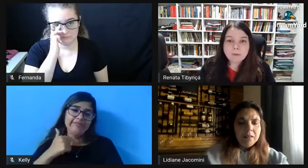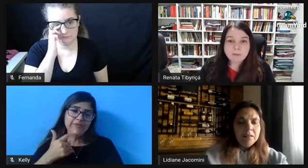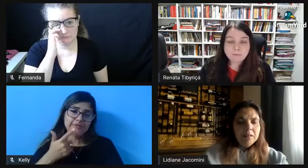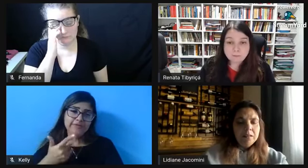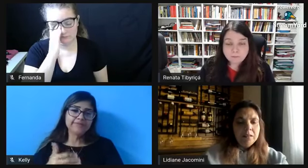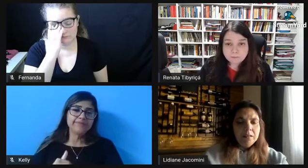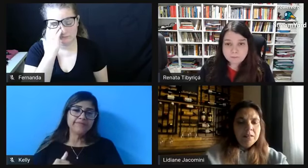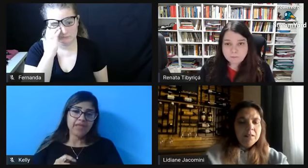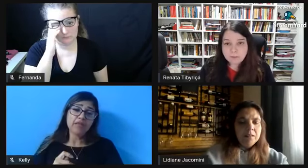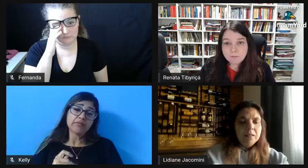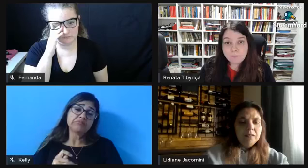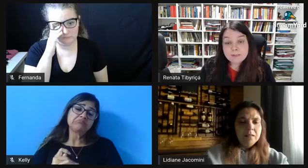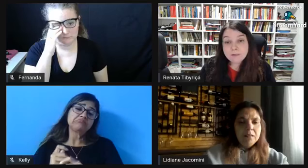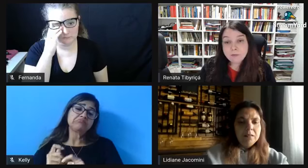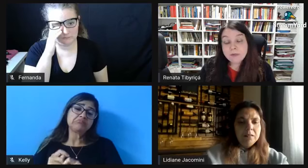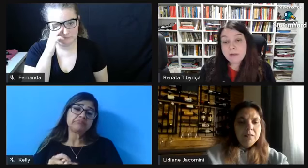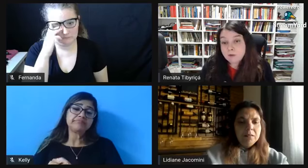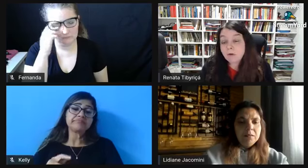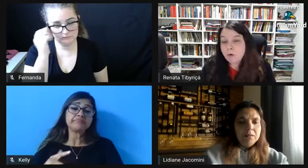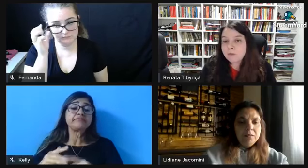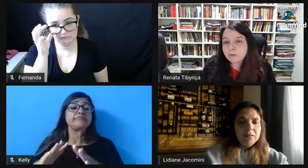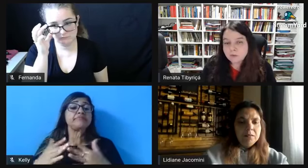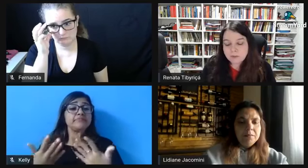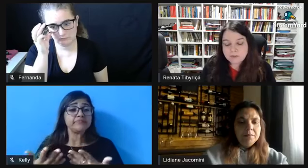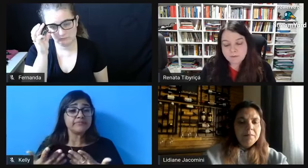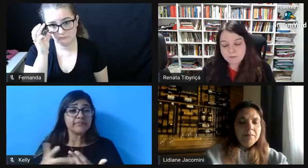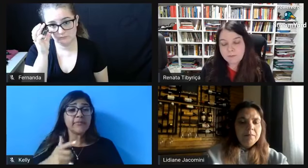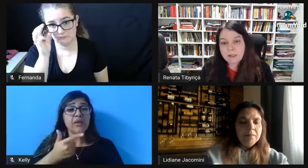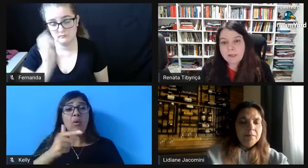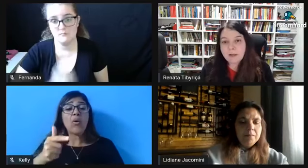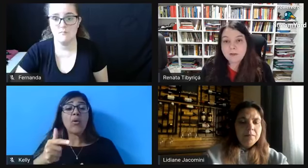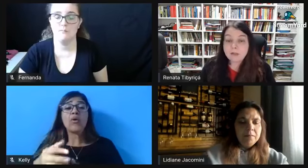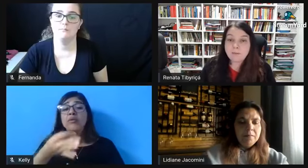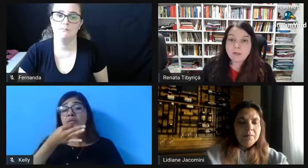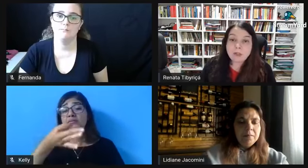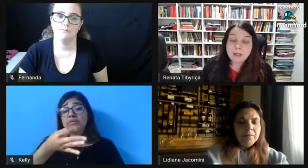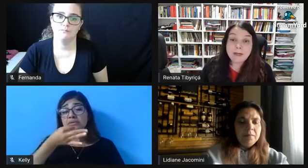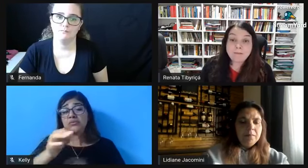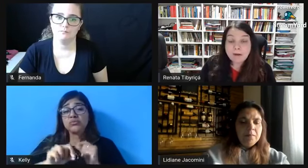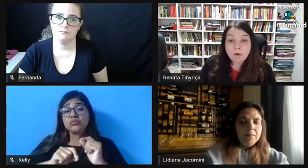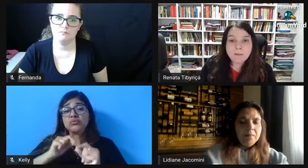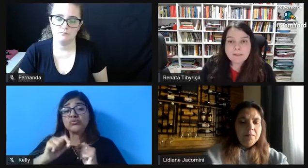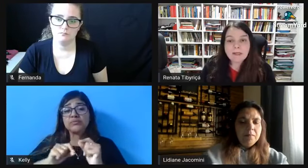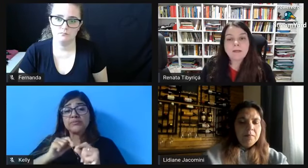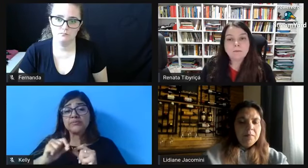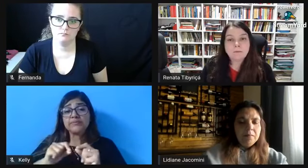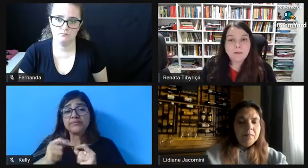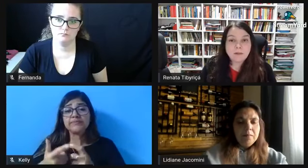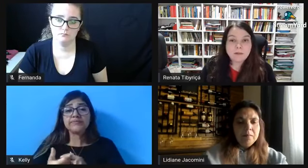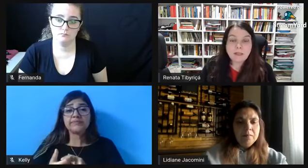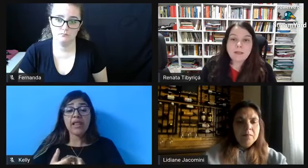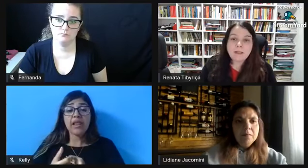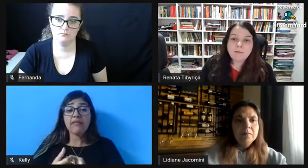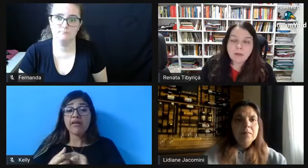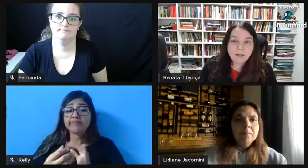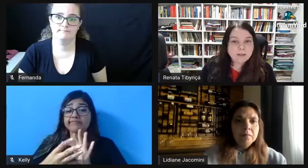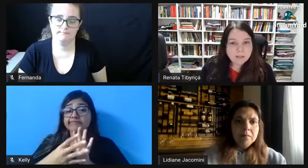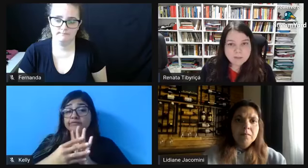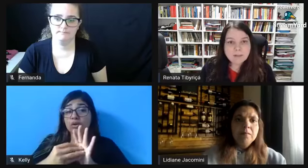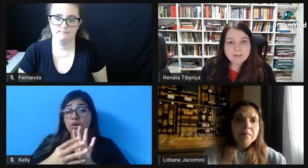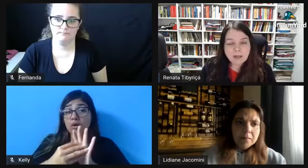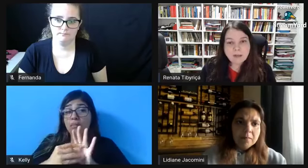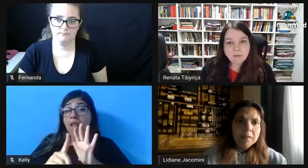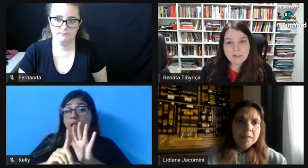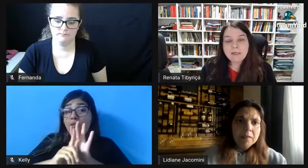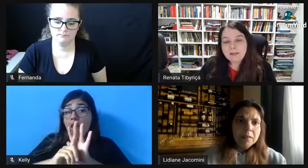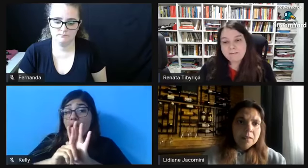sabe ela possa... E uma outra sugestão também é, de repente, ela levar a cópia da lei que fala que